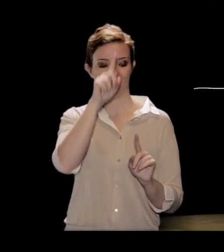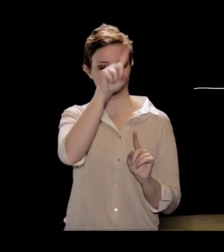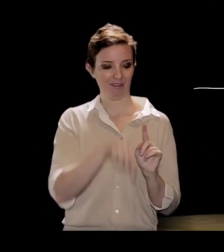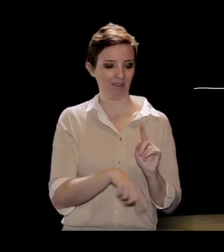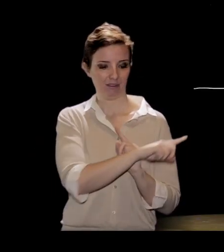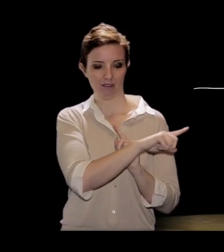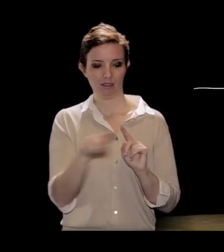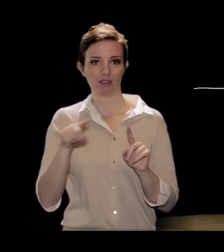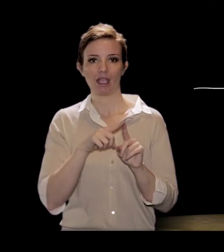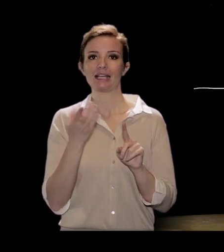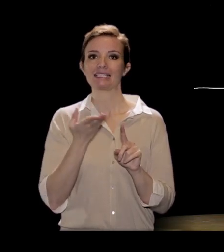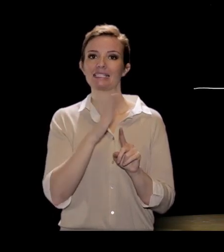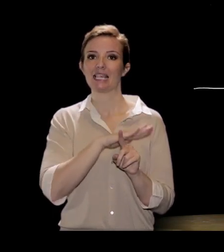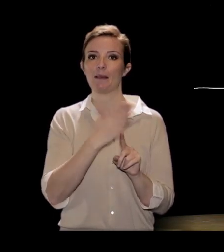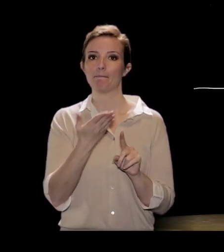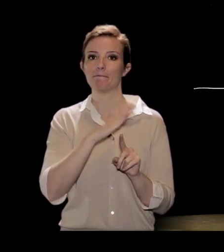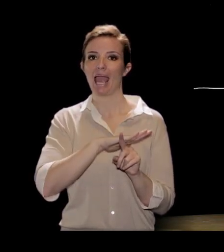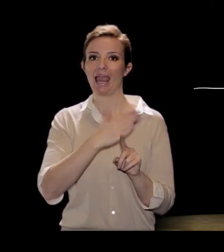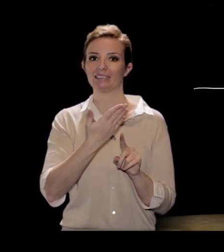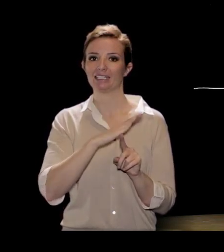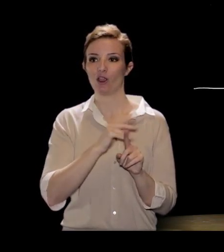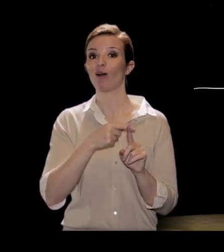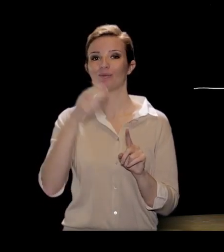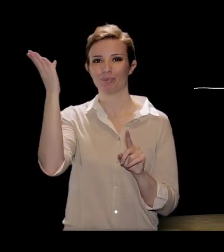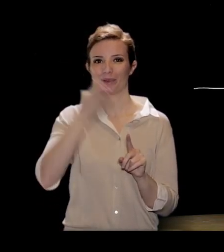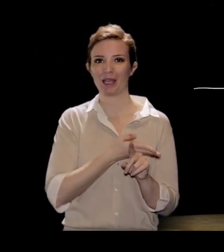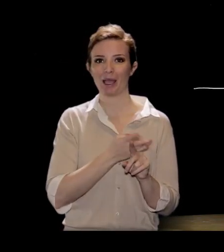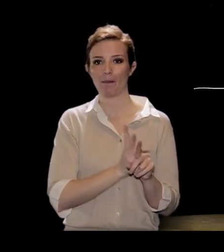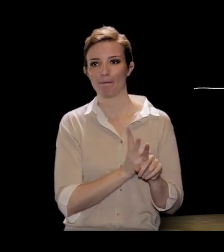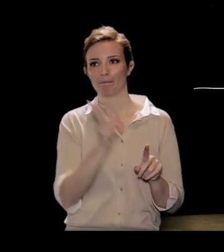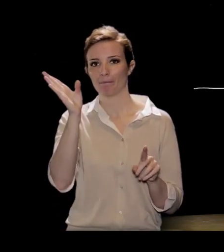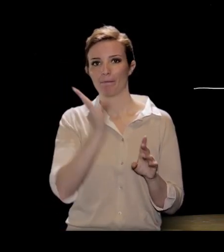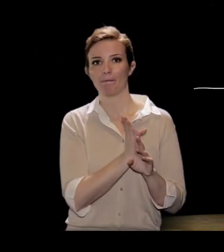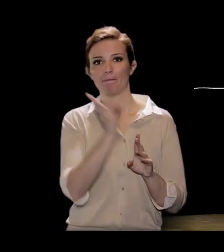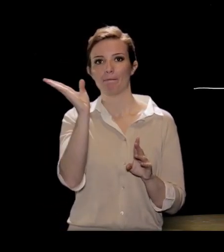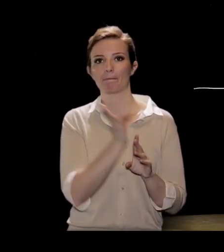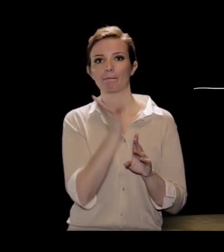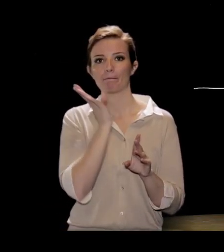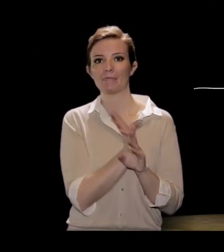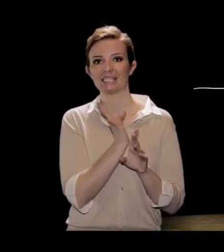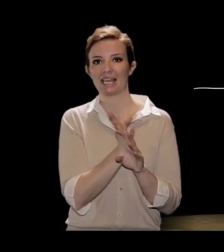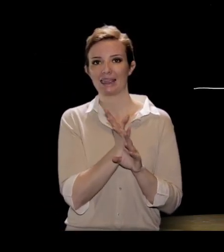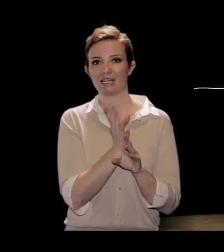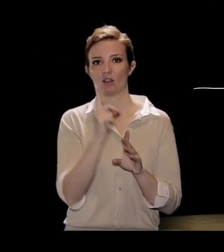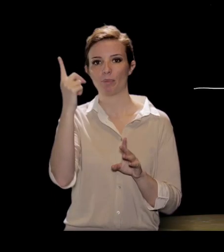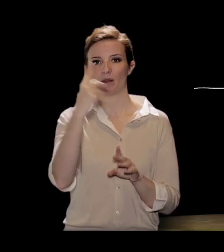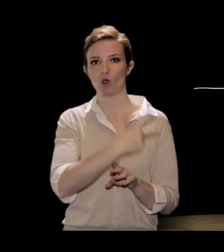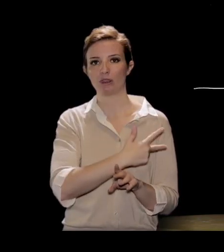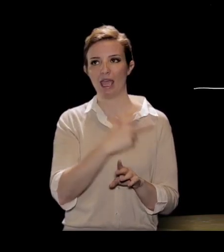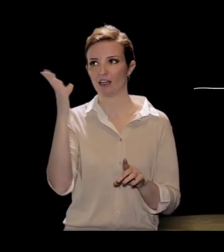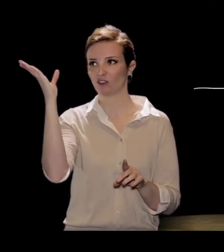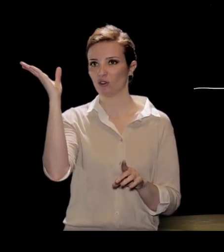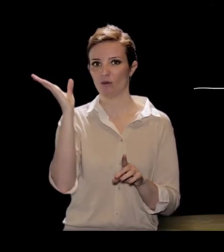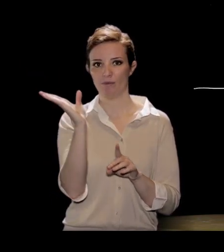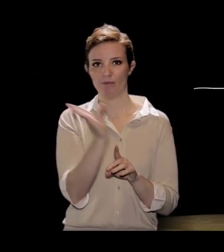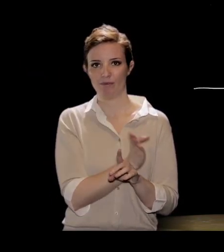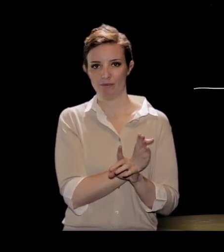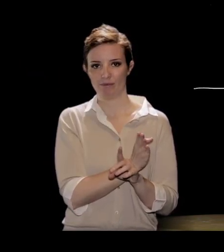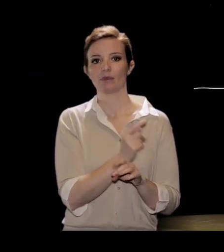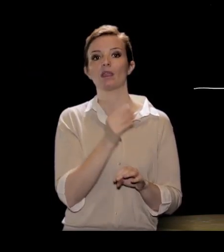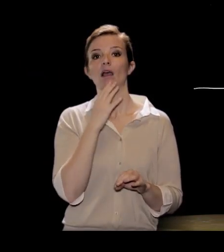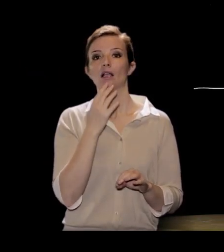simmetrico rispetto alla bisettrice che qui vado a tracciare del primo e terzo quadrante, la funzione seno nell